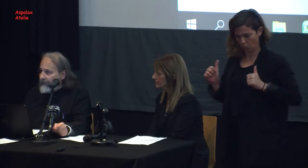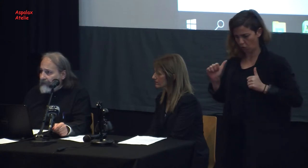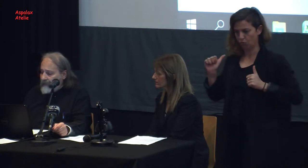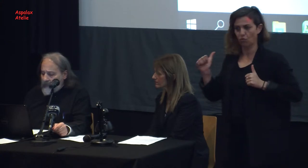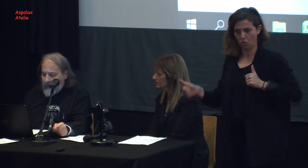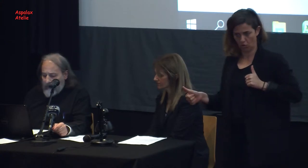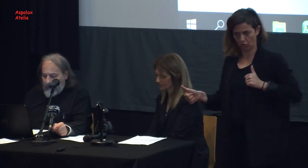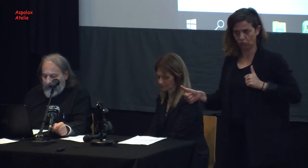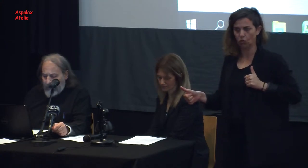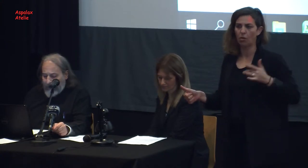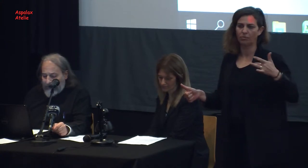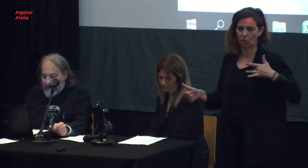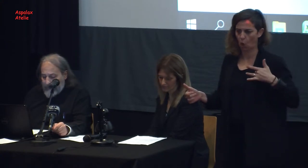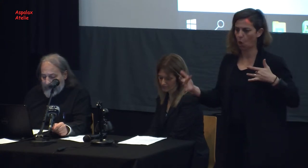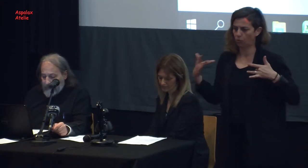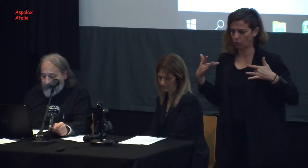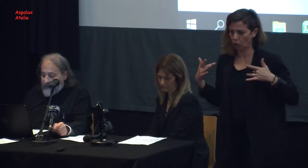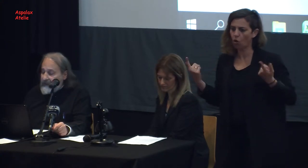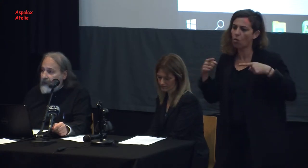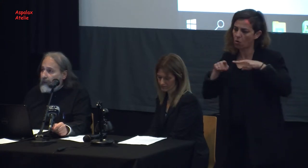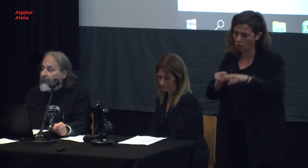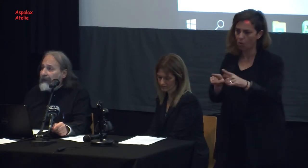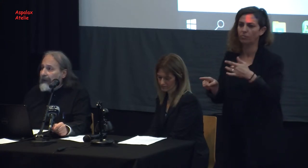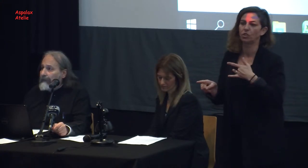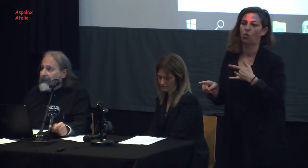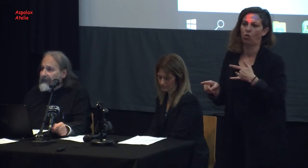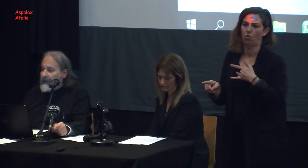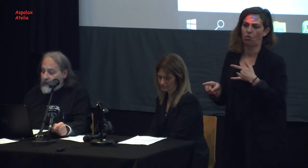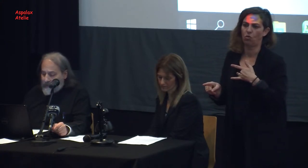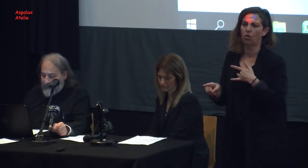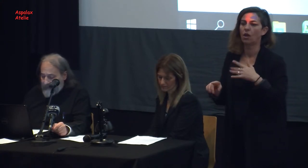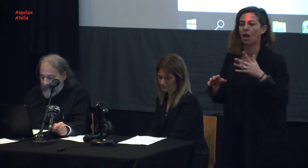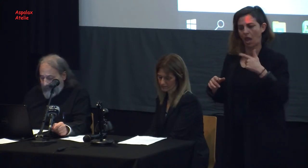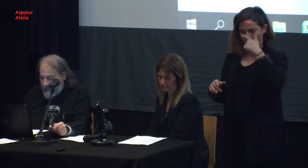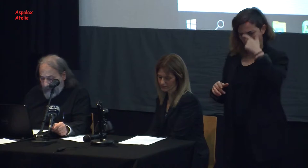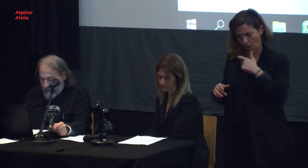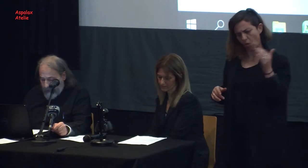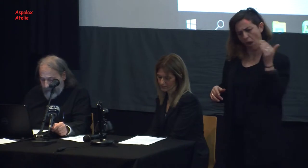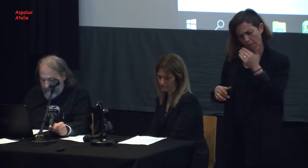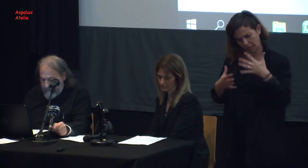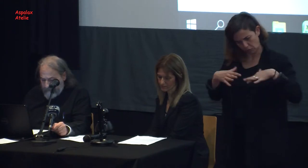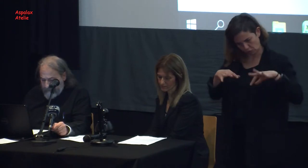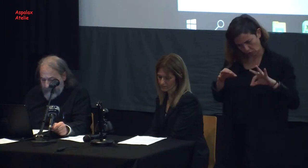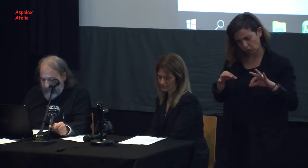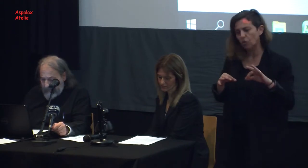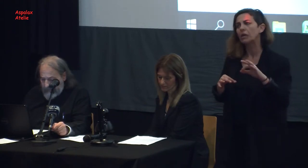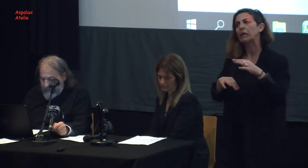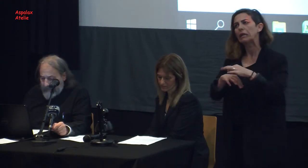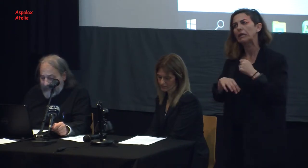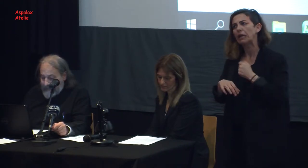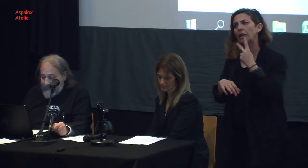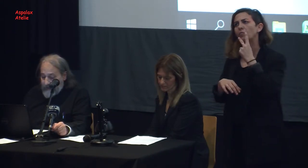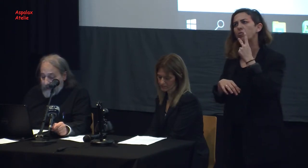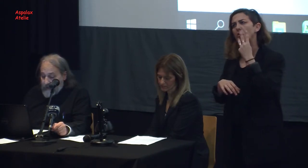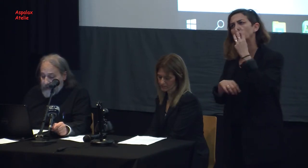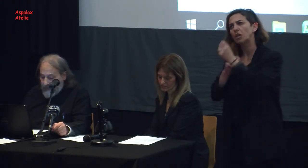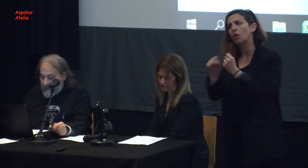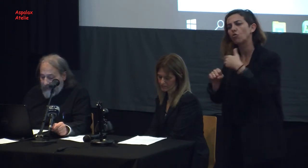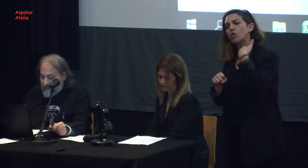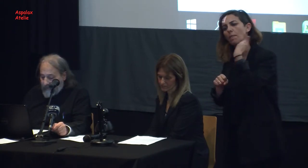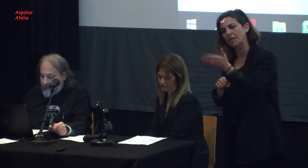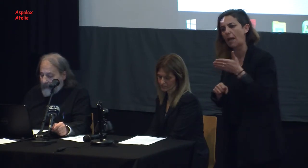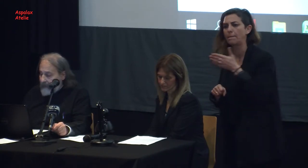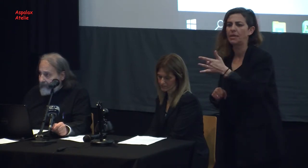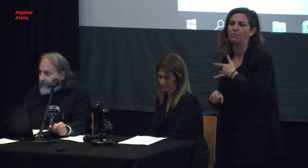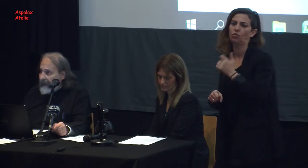ζεύγους. Εγώ άρχισα αμέσως, η σύζυγός μου μετά από 2-3 χρόνια. Η κατάσταση όμως στο σπίτι